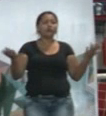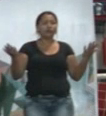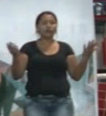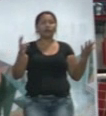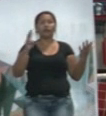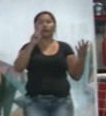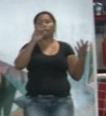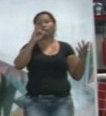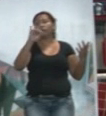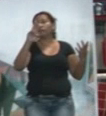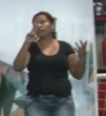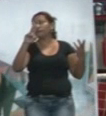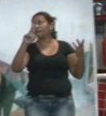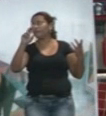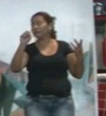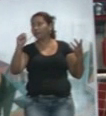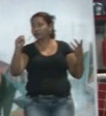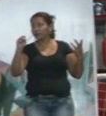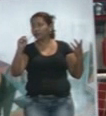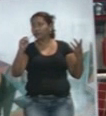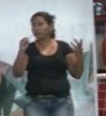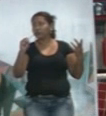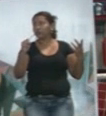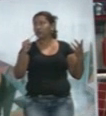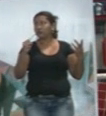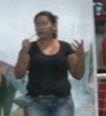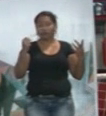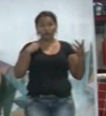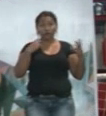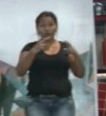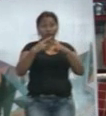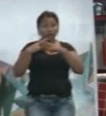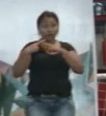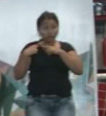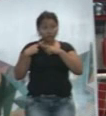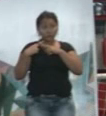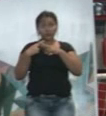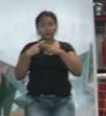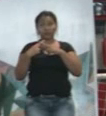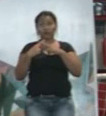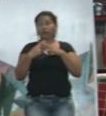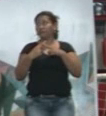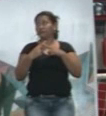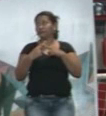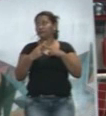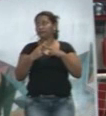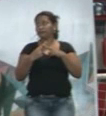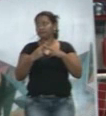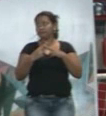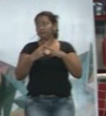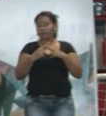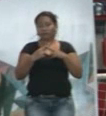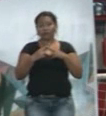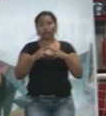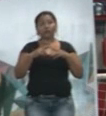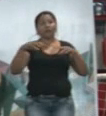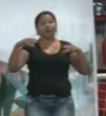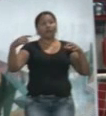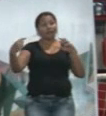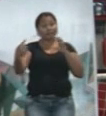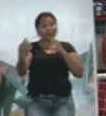RNA. E ele é um vírus que ele é responsável por se ligar imediatamente onde? Aos